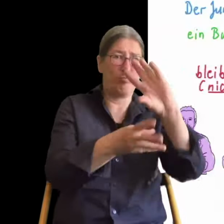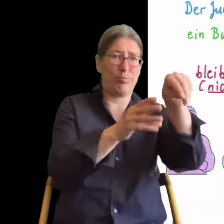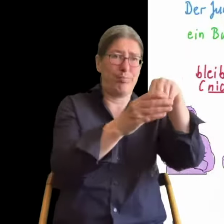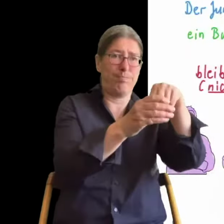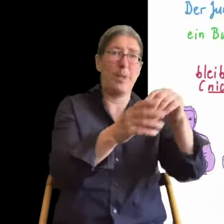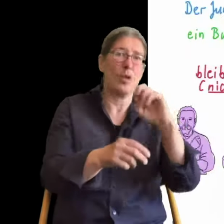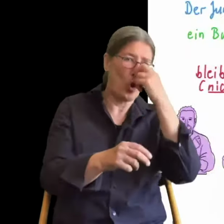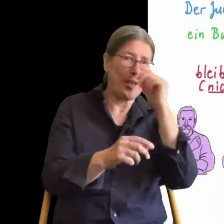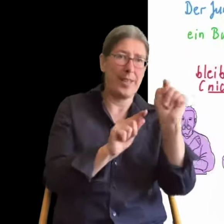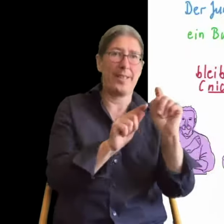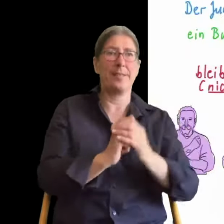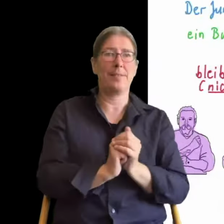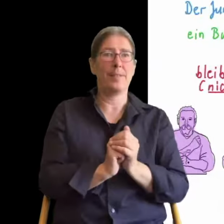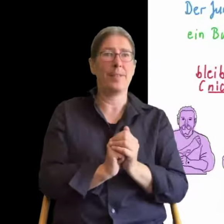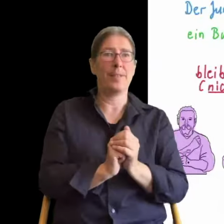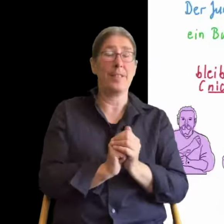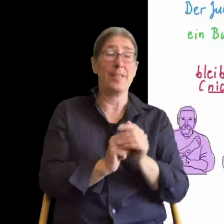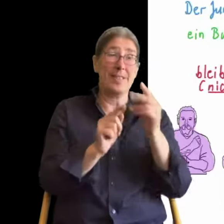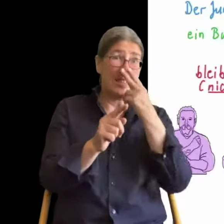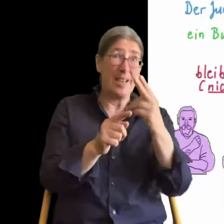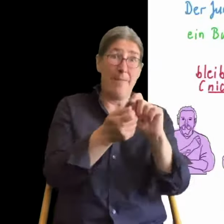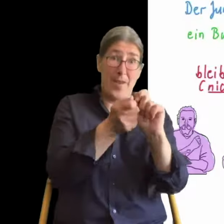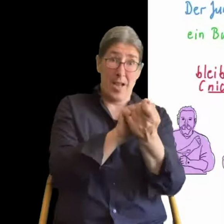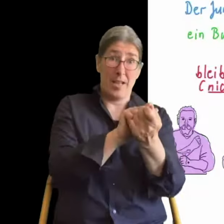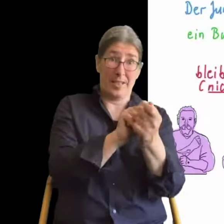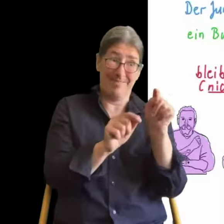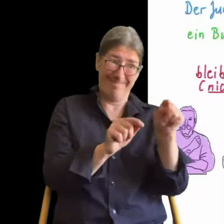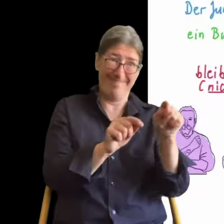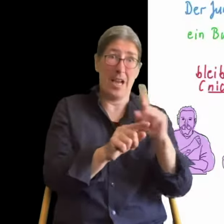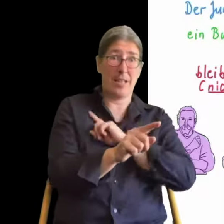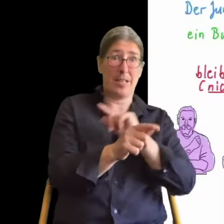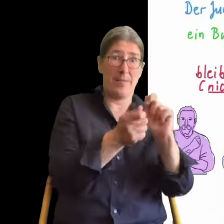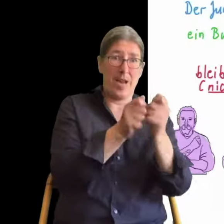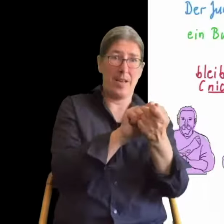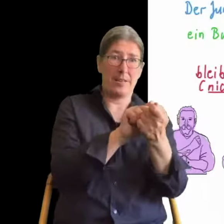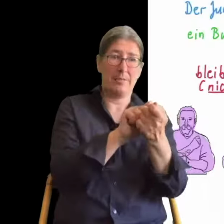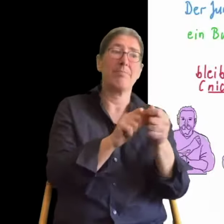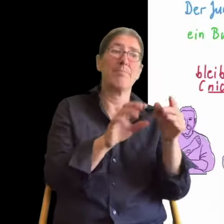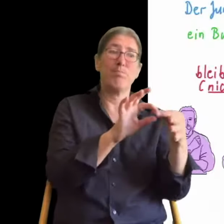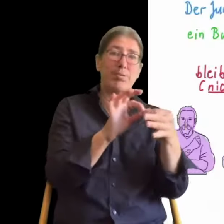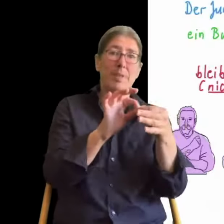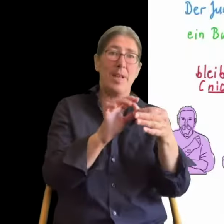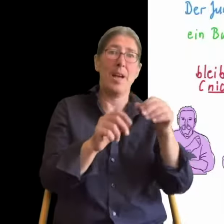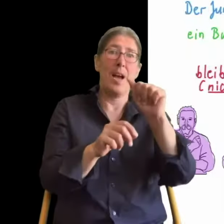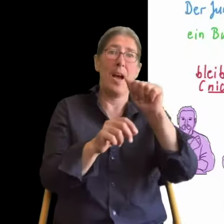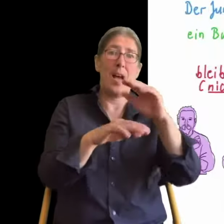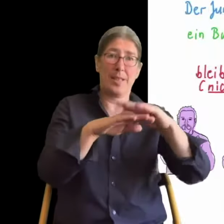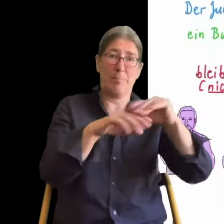erklärt. Neugierig. Und ihr seht, das wird verändert. Und es bezieht sich auf das